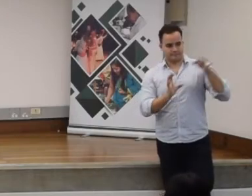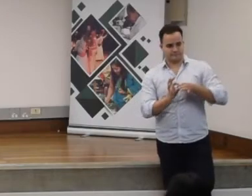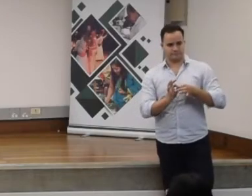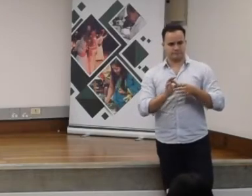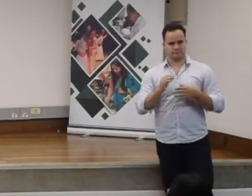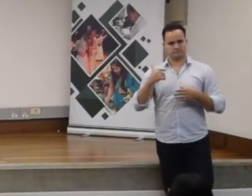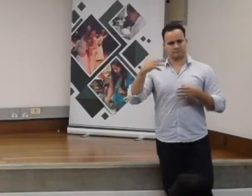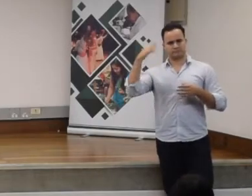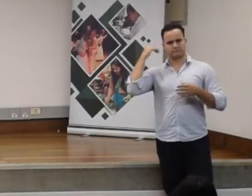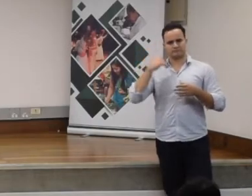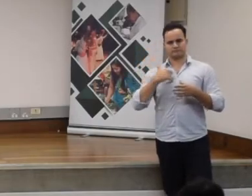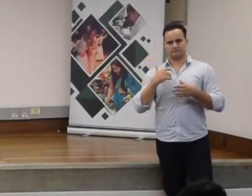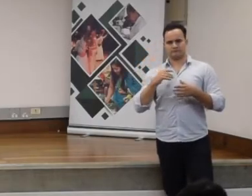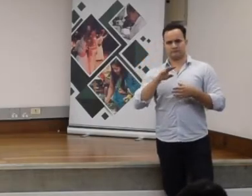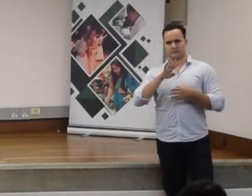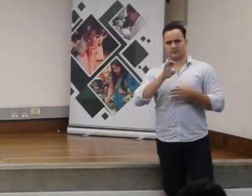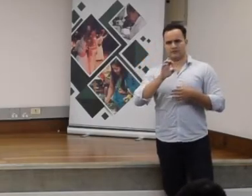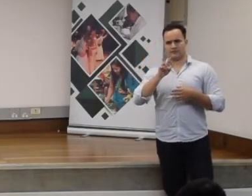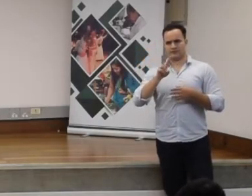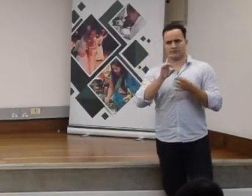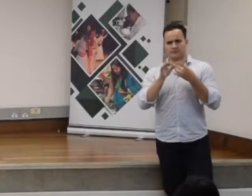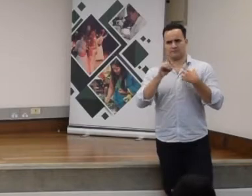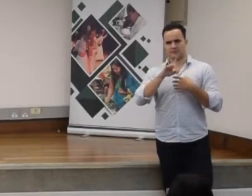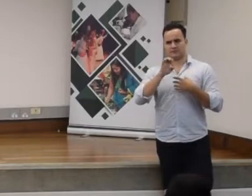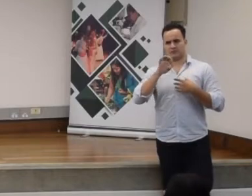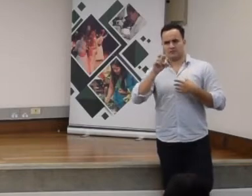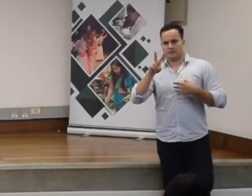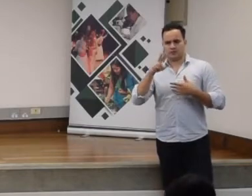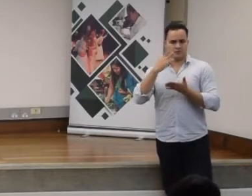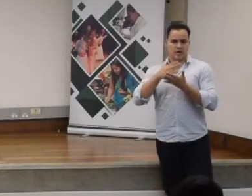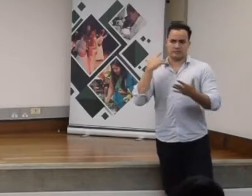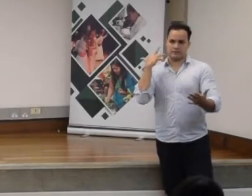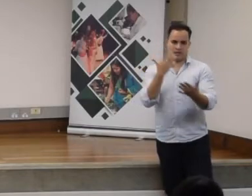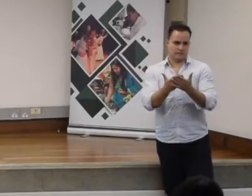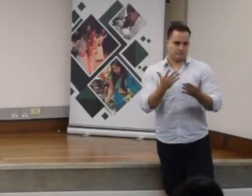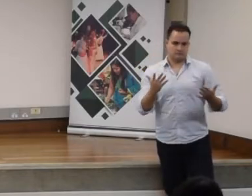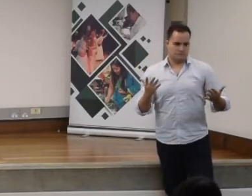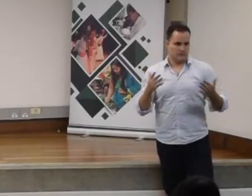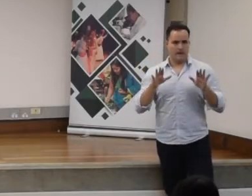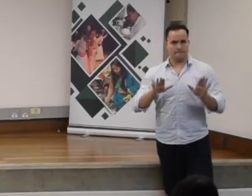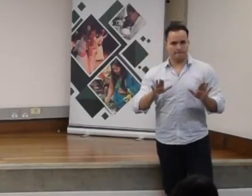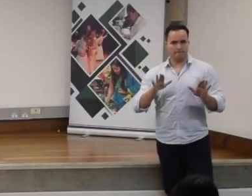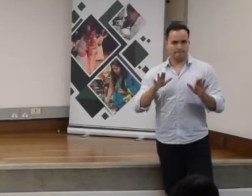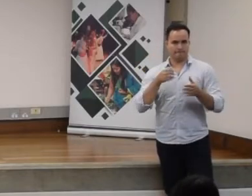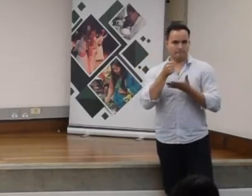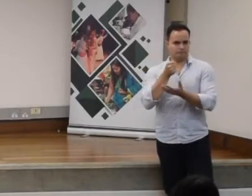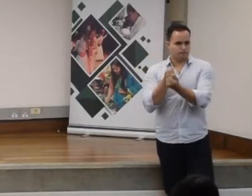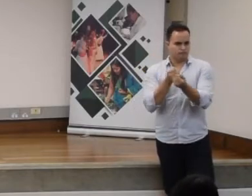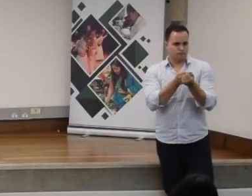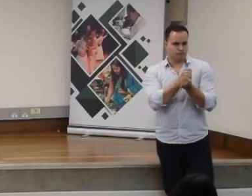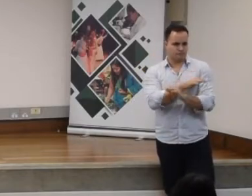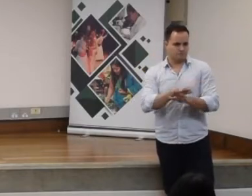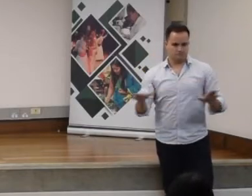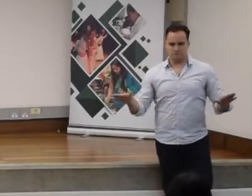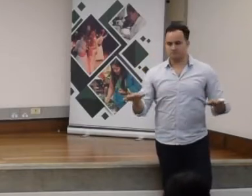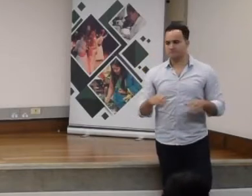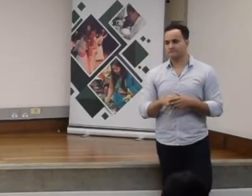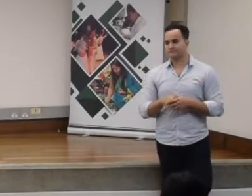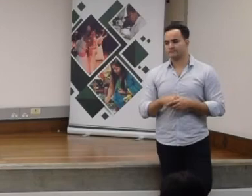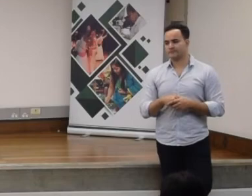el año 92. Pues entre las muchas